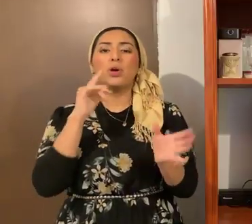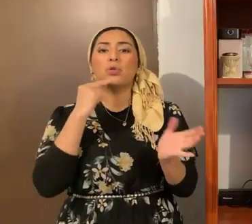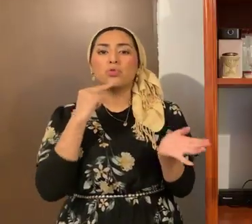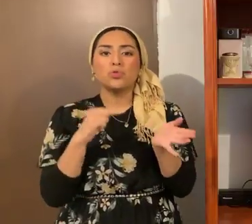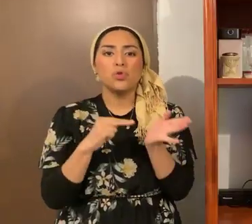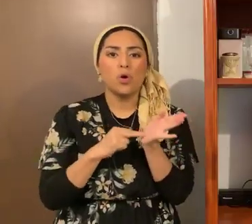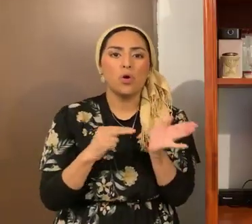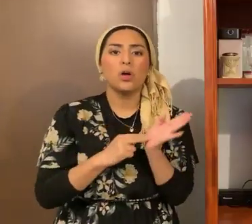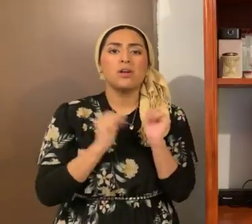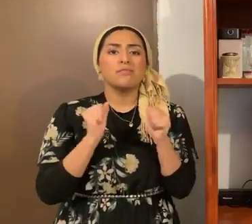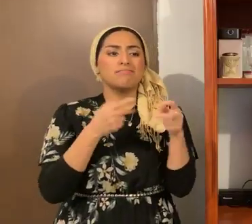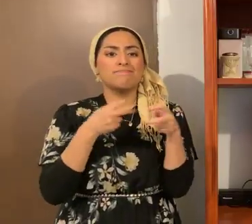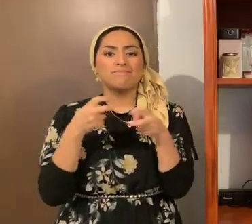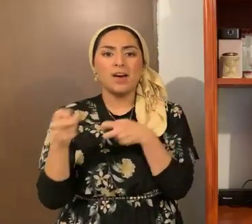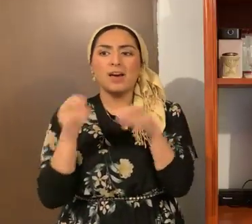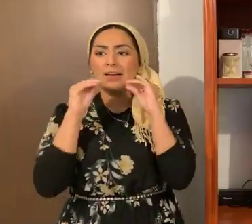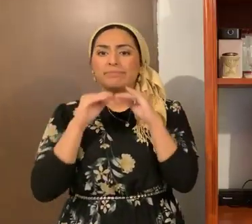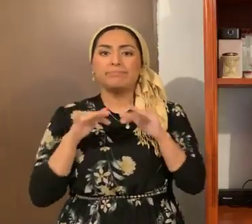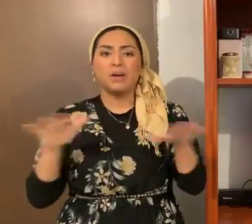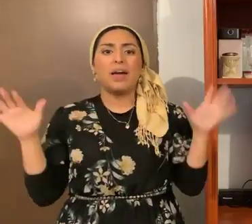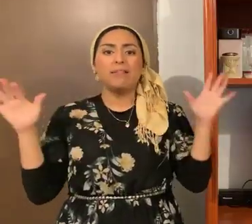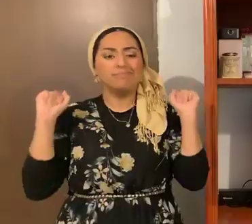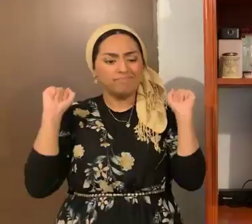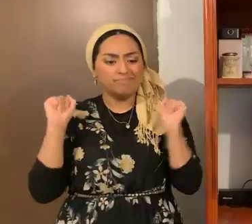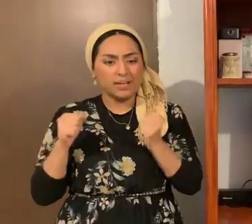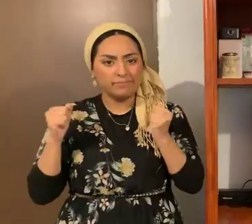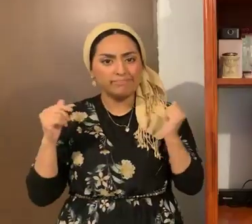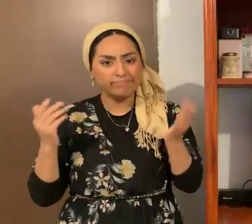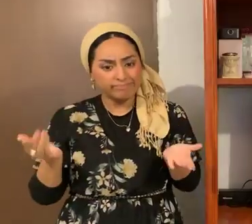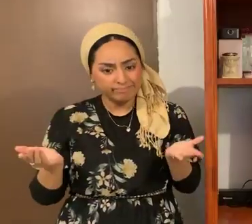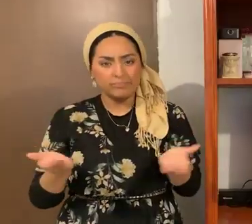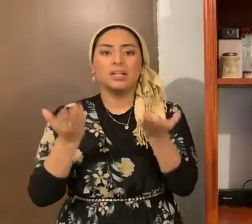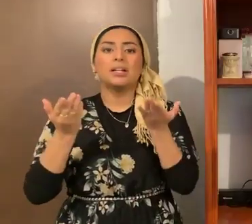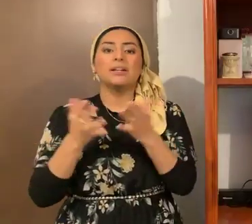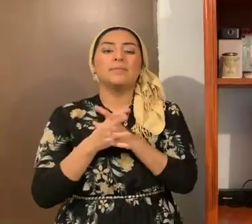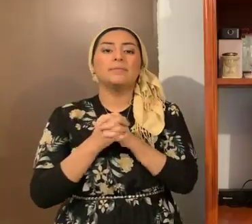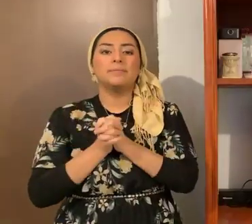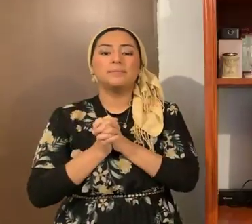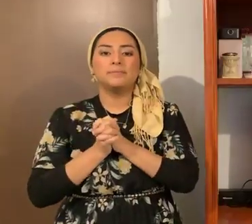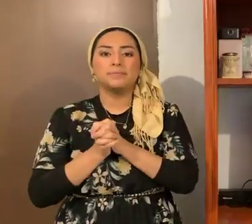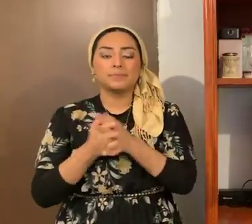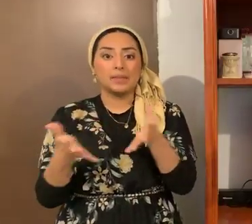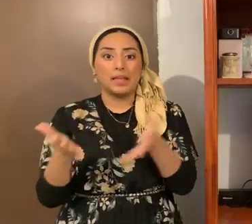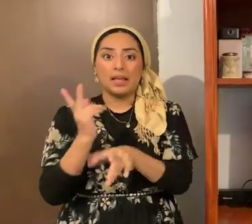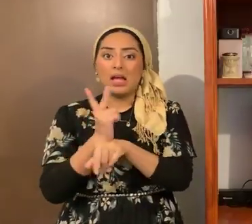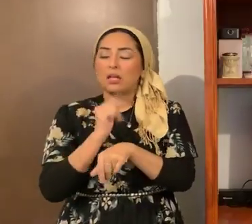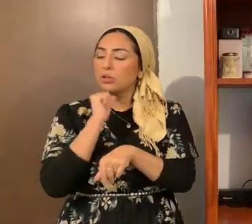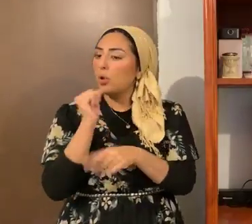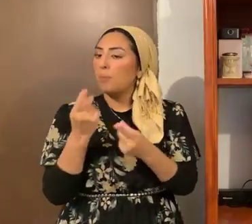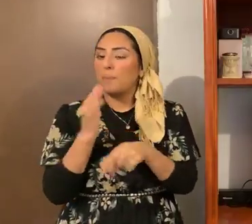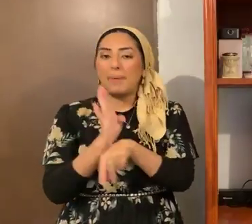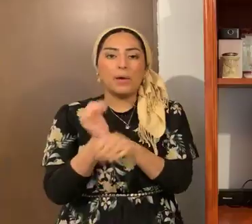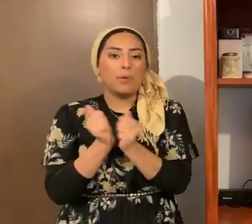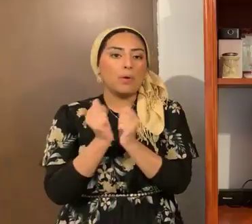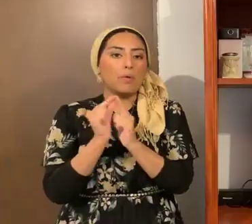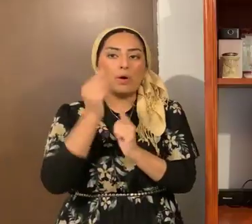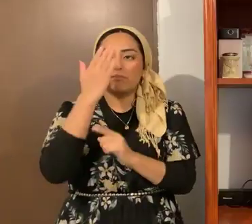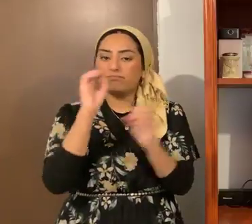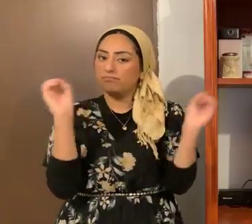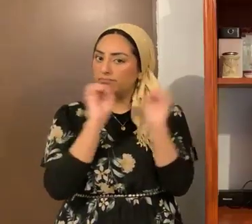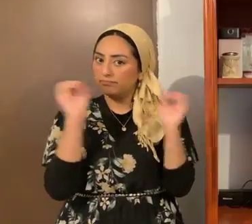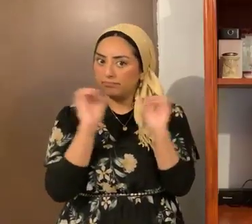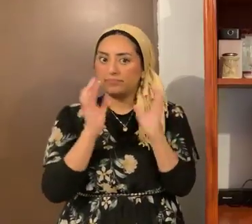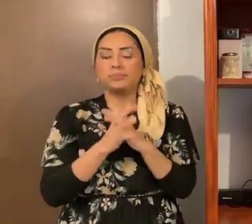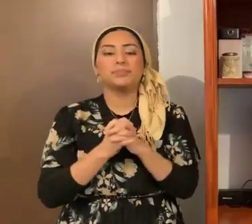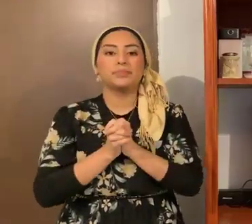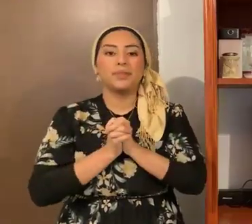regalar. Hágalo con toda confianza en esta Keilah, no se hace negocio con la palabra del Todopoderoso. Y hágalo pronto porque los tiempos